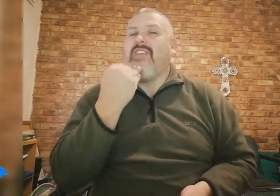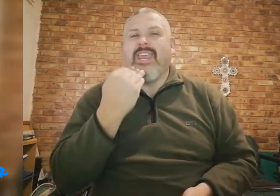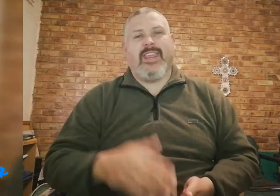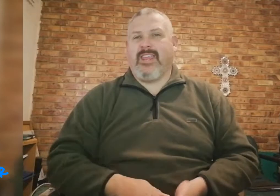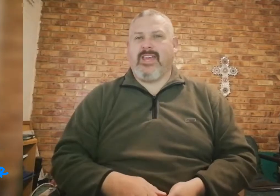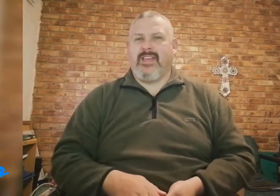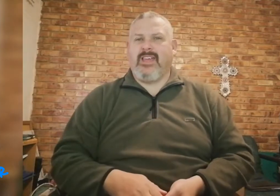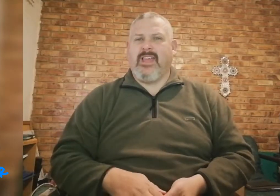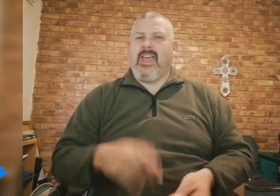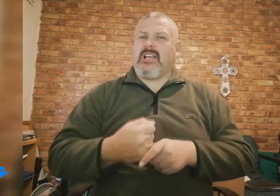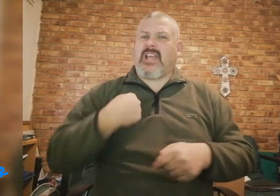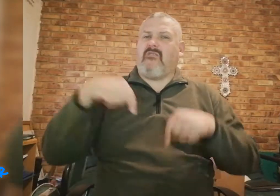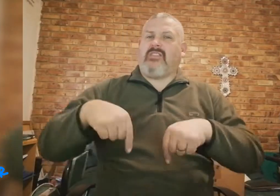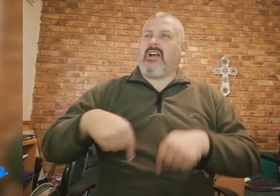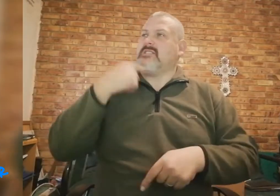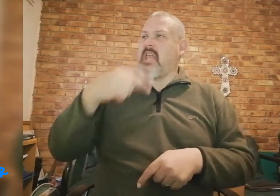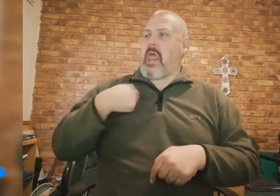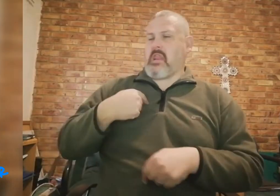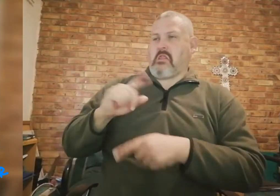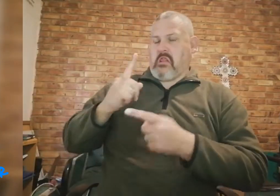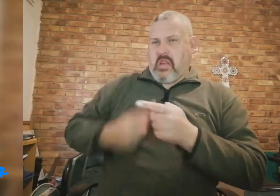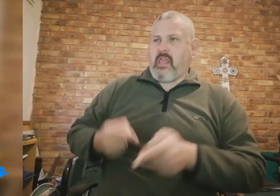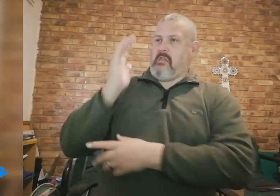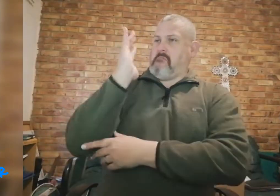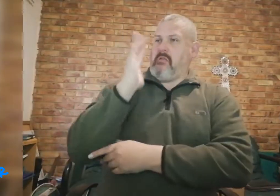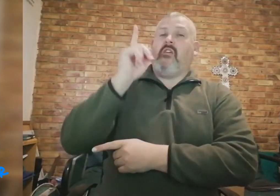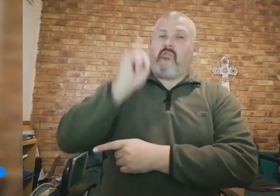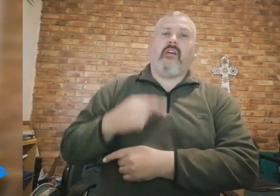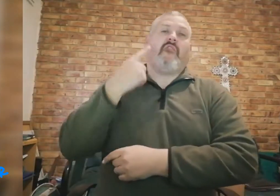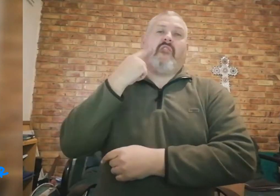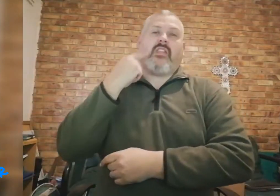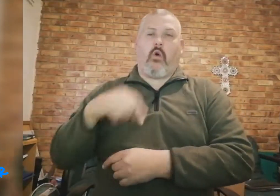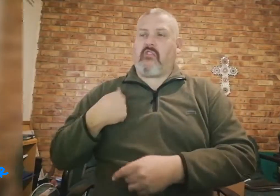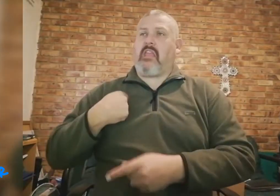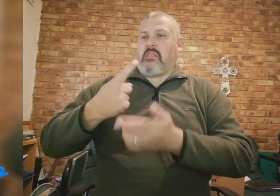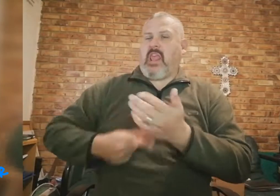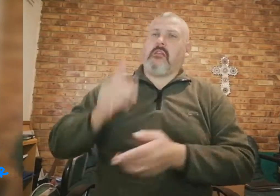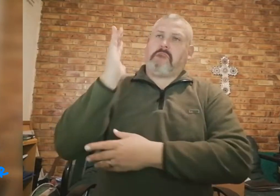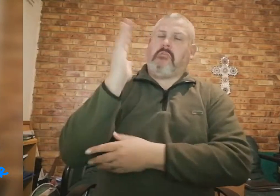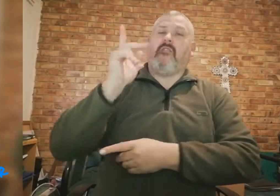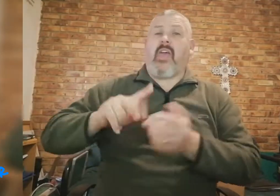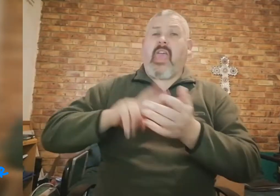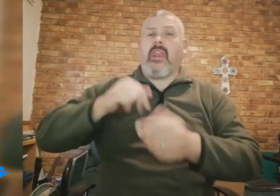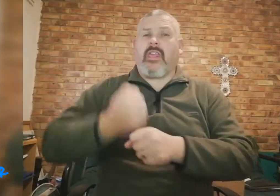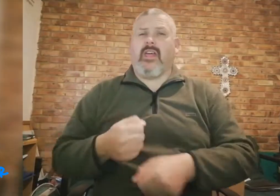die nuus as ek vandag sê ek net per bed of ek net per ingee